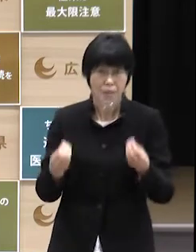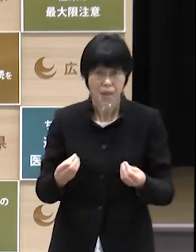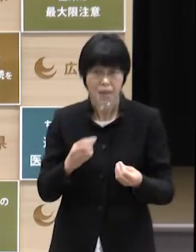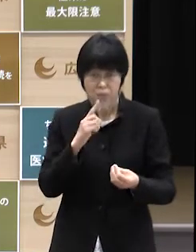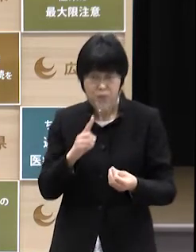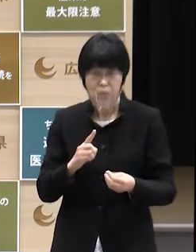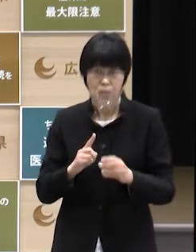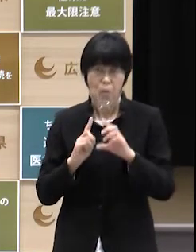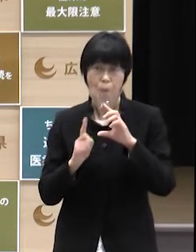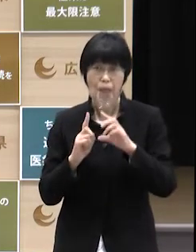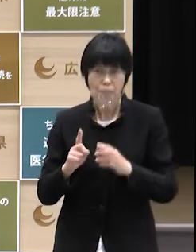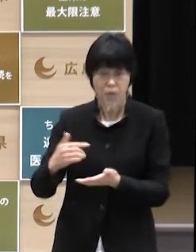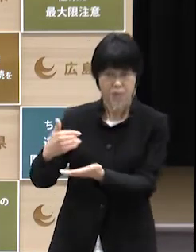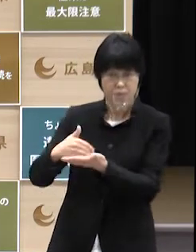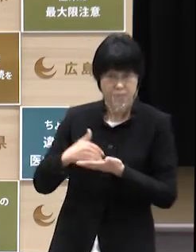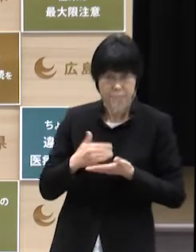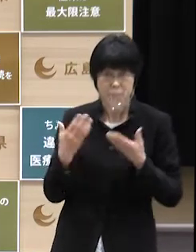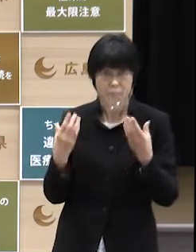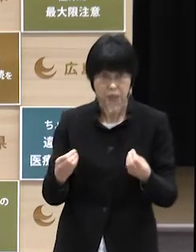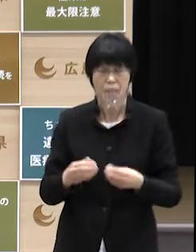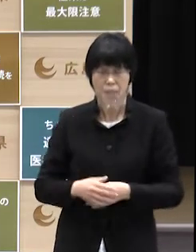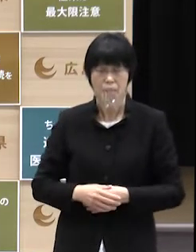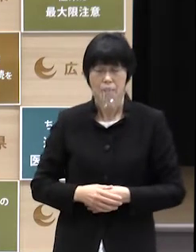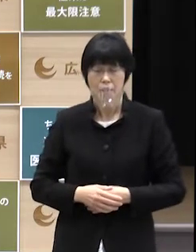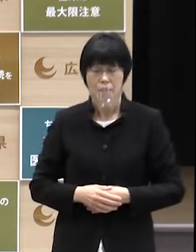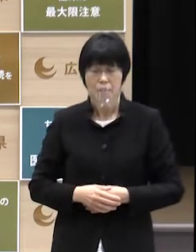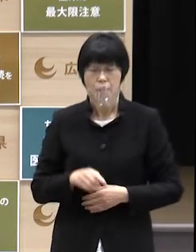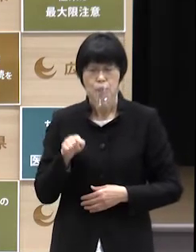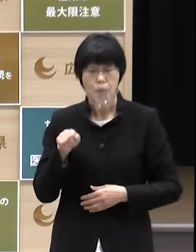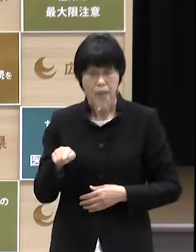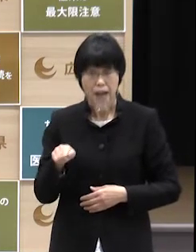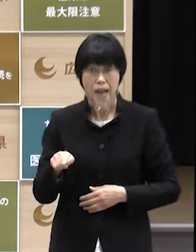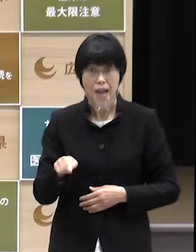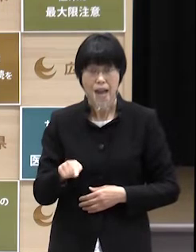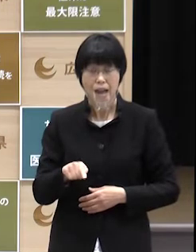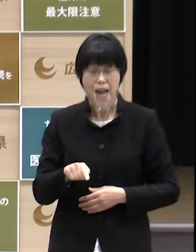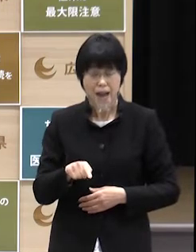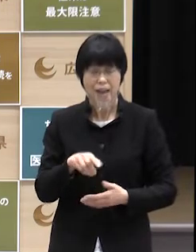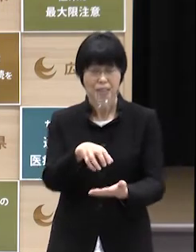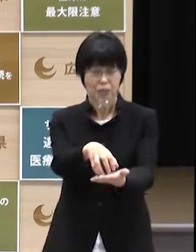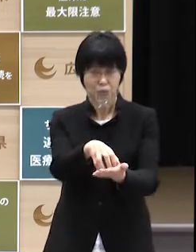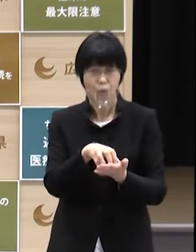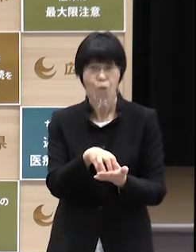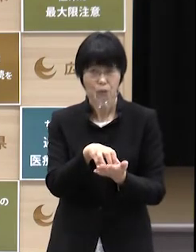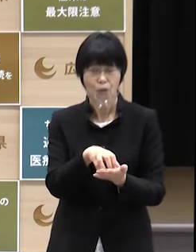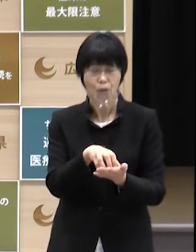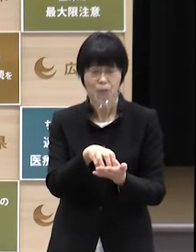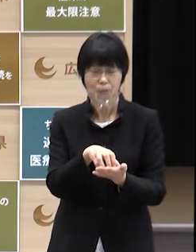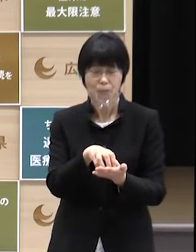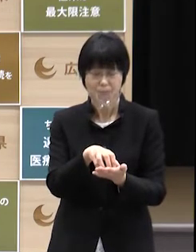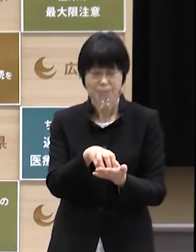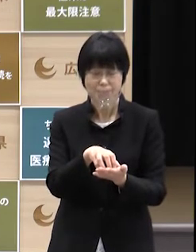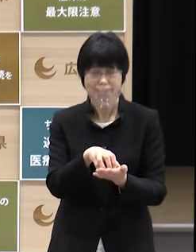コメントをされていますので、それが受賞のですね、